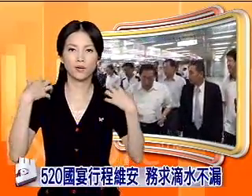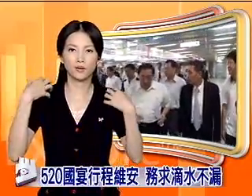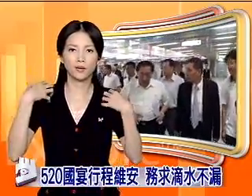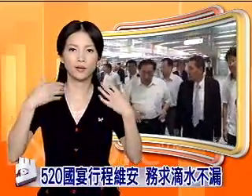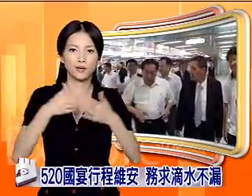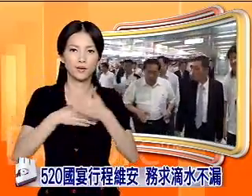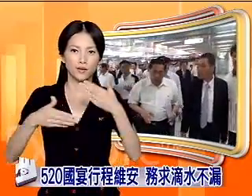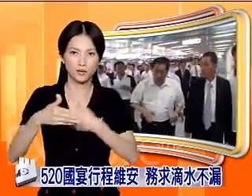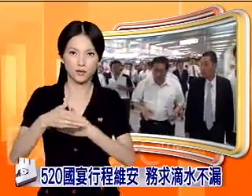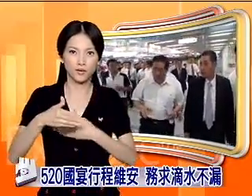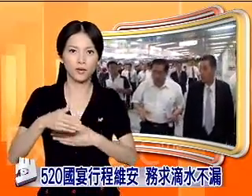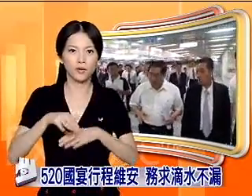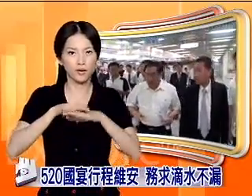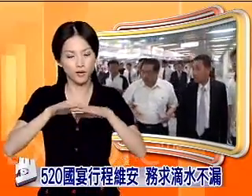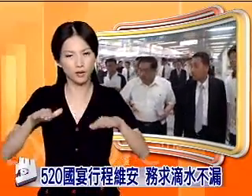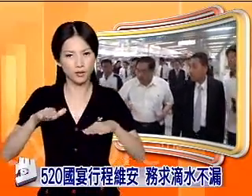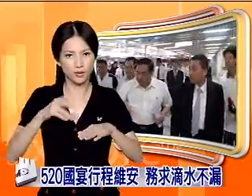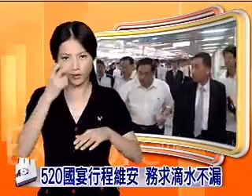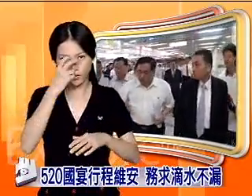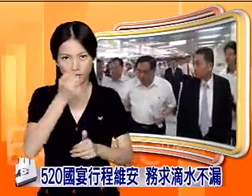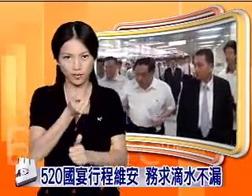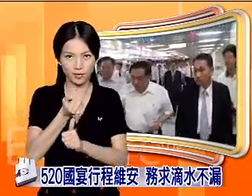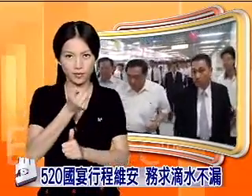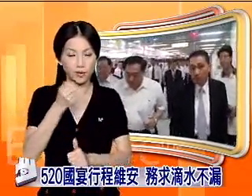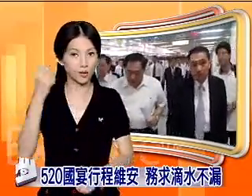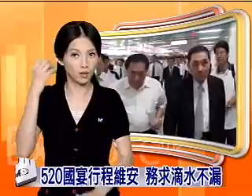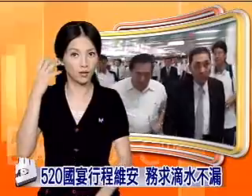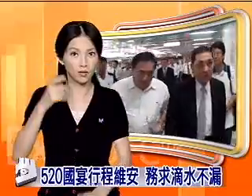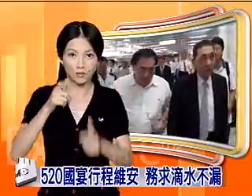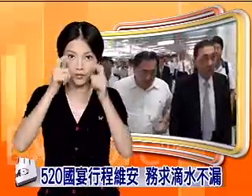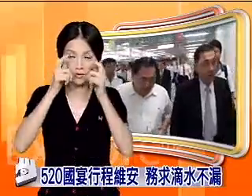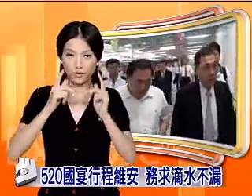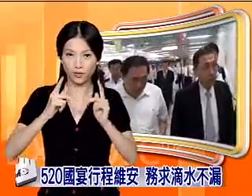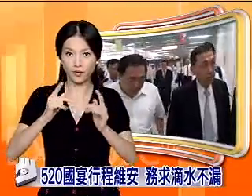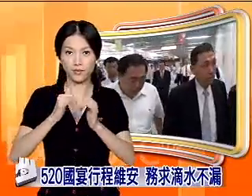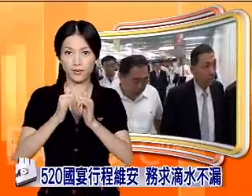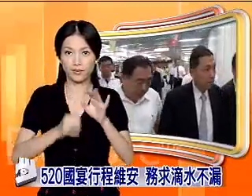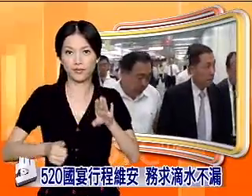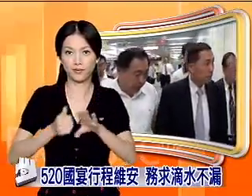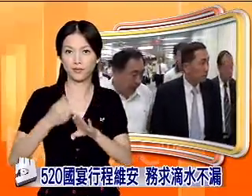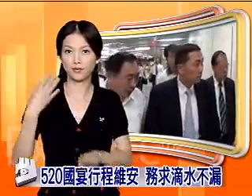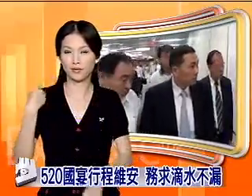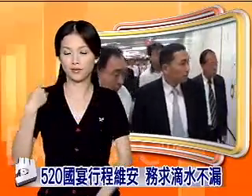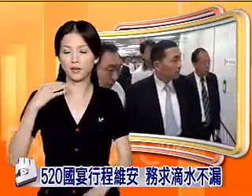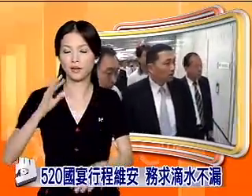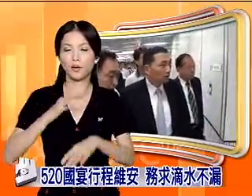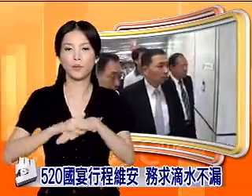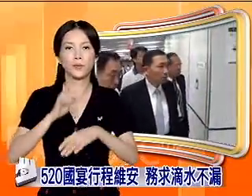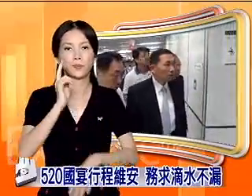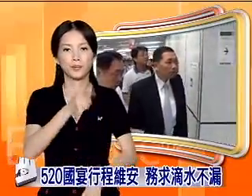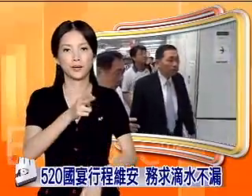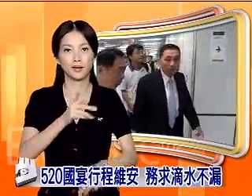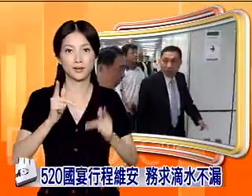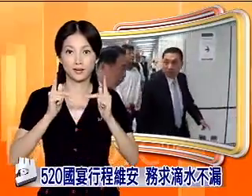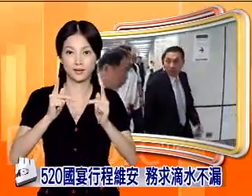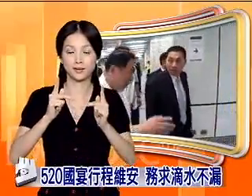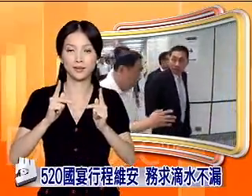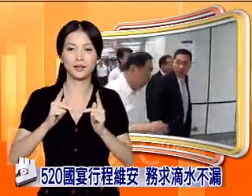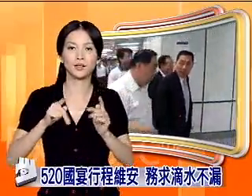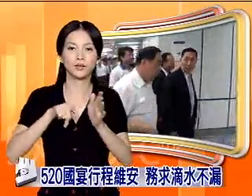与安全的管制。根据了解，高雄捷运车站到时候不会禁止乘客进出，不过会加开